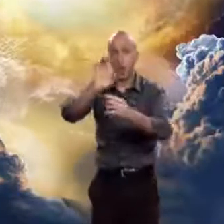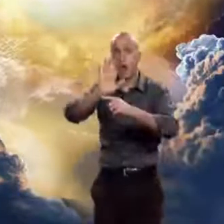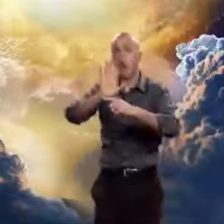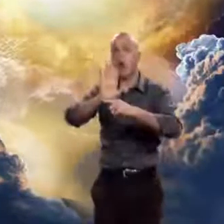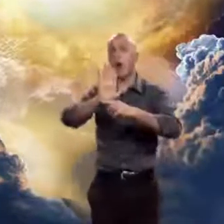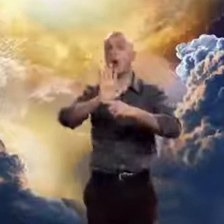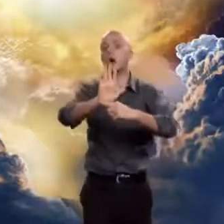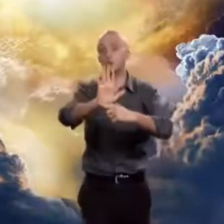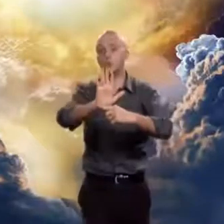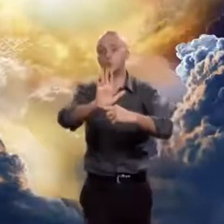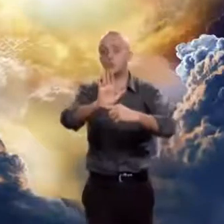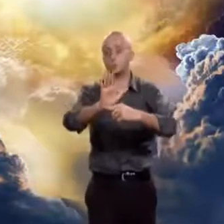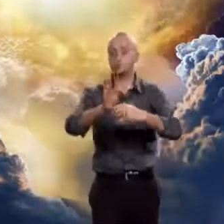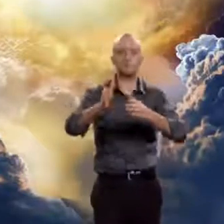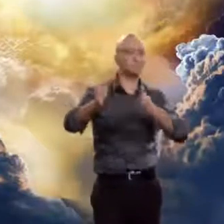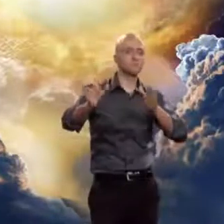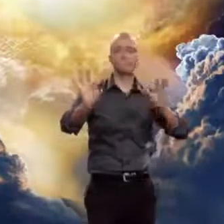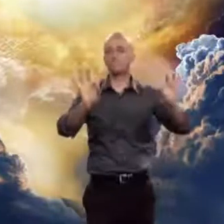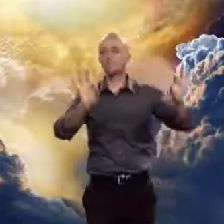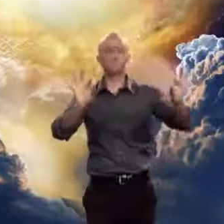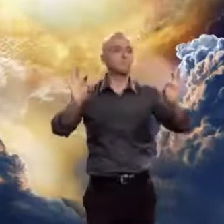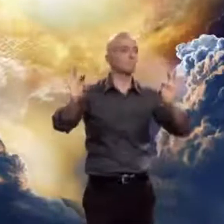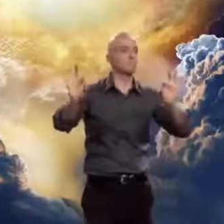Resultados de negligenciar a oração e o estudo da Bíblia.